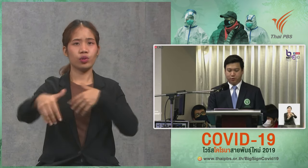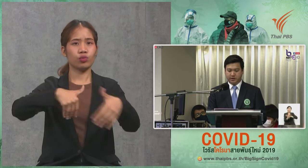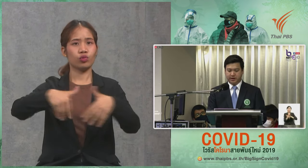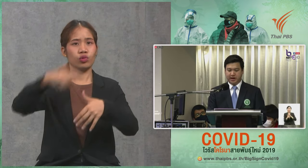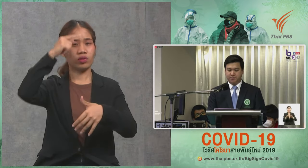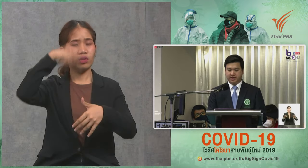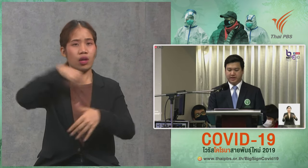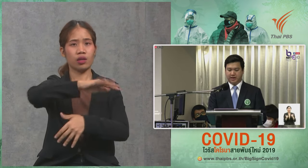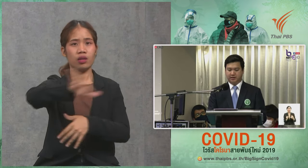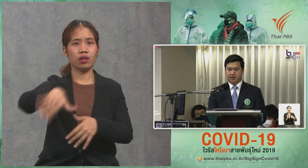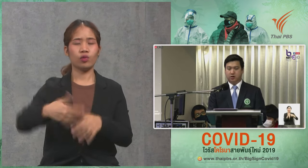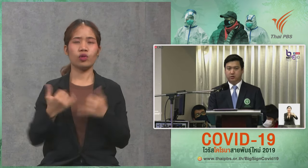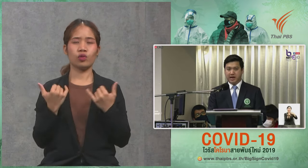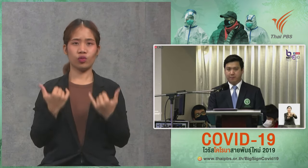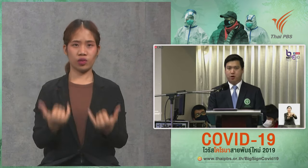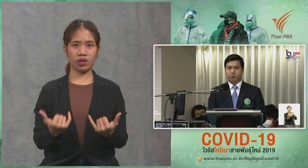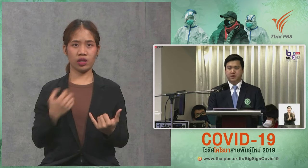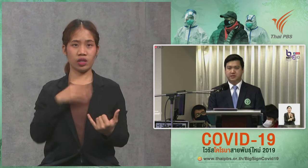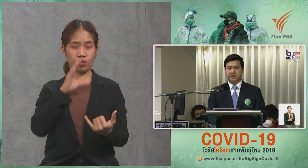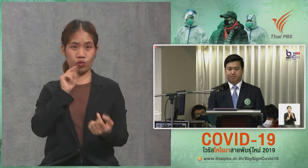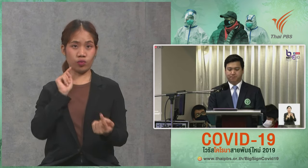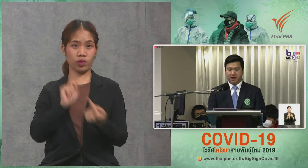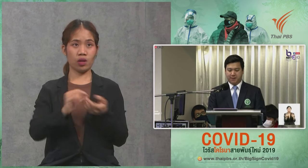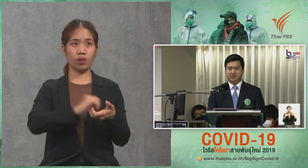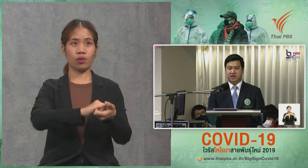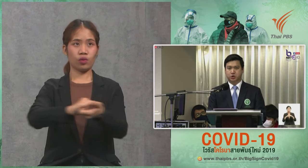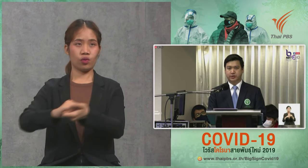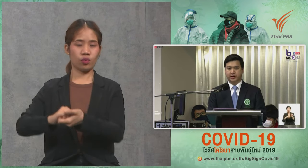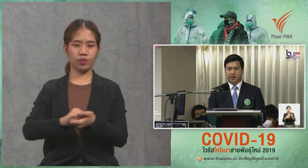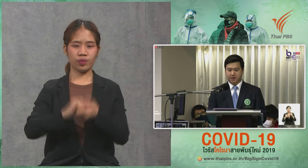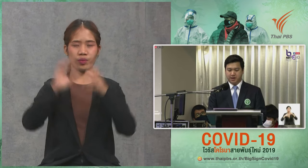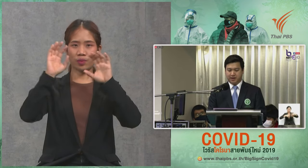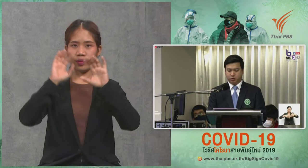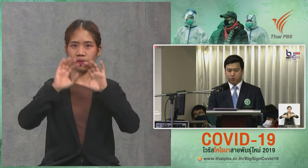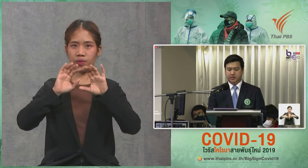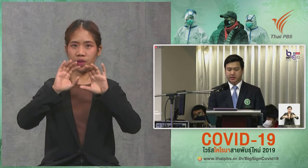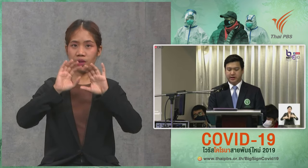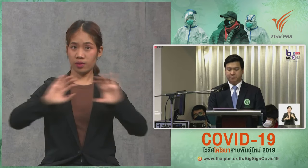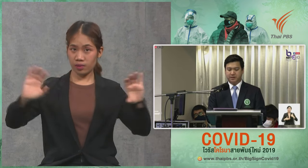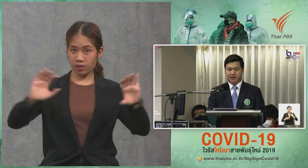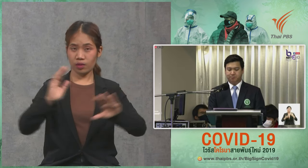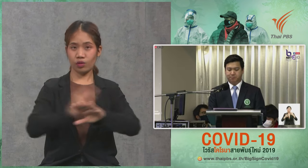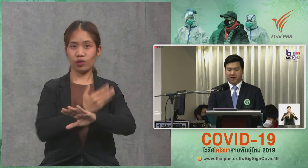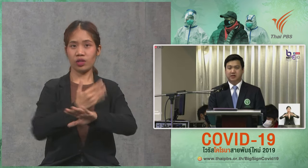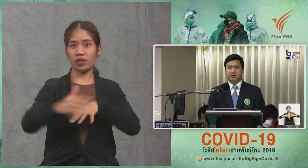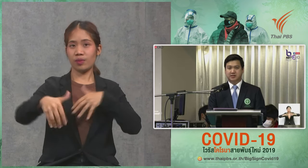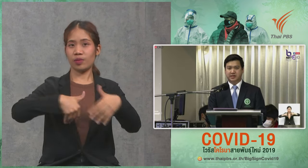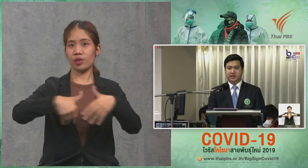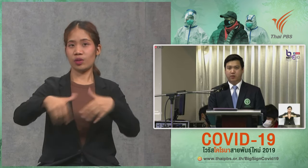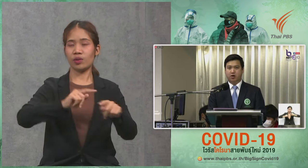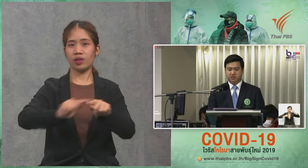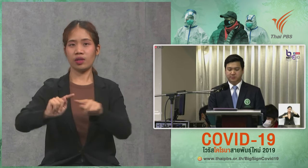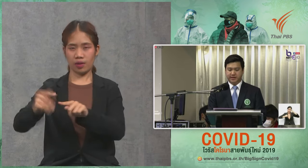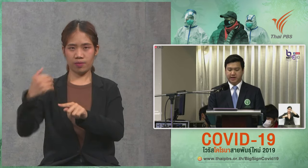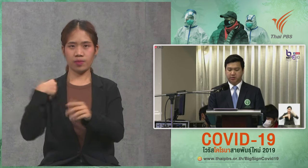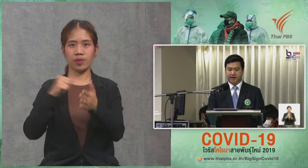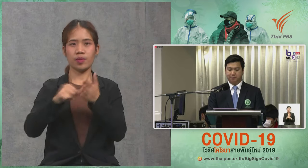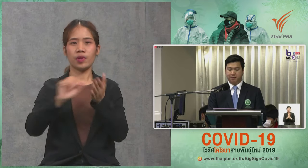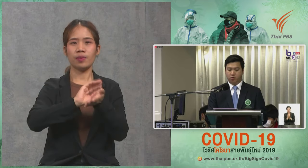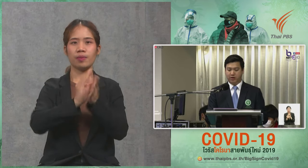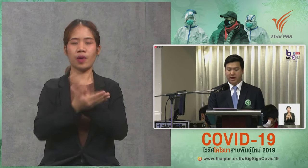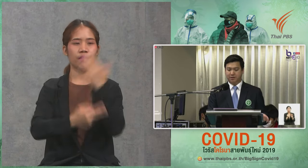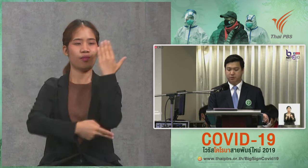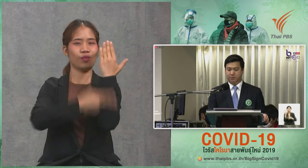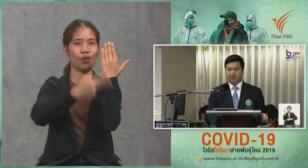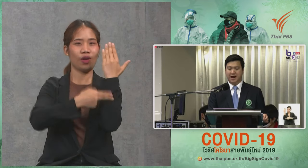ที่วันนี้ได้พูดถึงนะครับมีการได้รับความร่วมมือจากภาคประชาชนนะครับภาคธุรกิจนะครับมีการปรับสิ่งที่เรียกว่า hospital หรือ